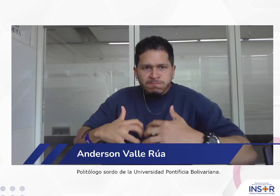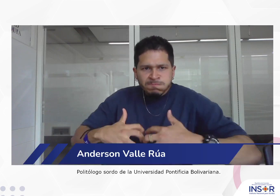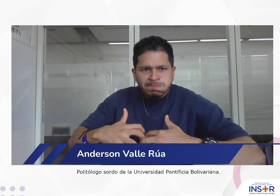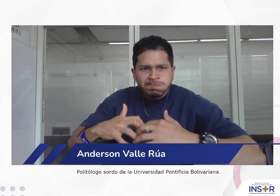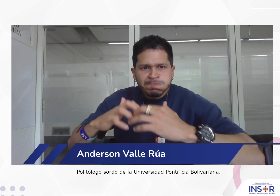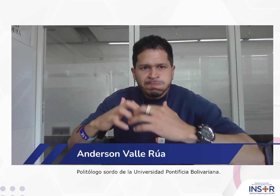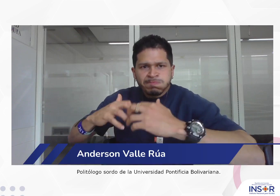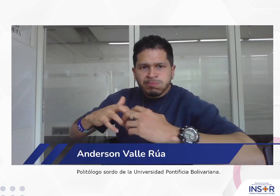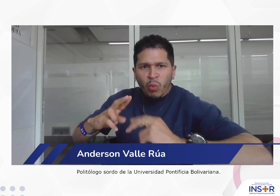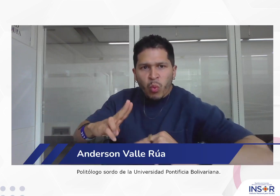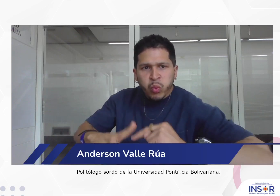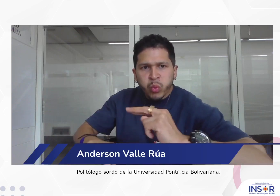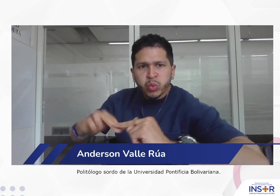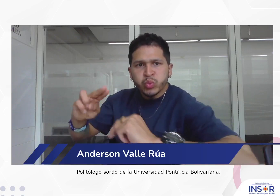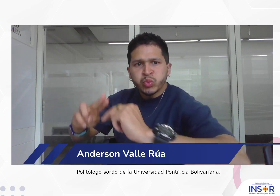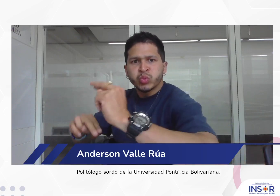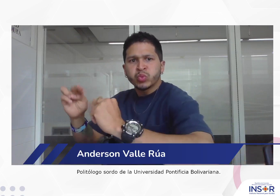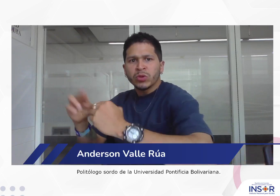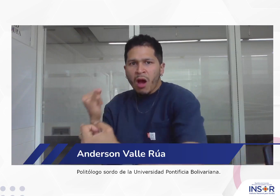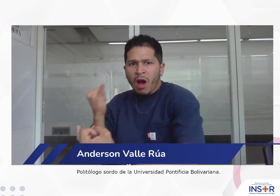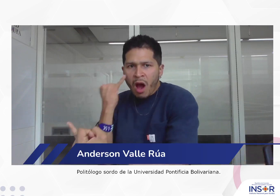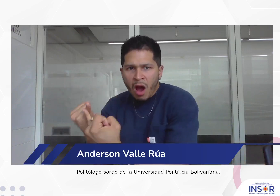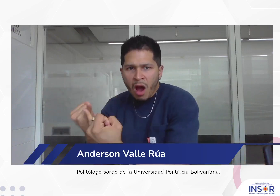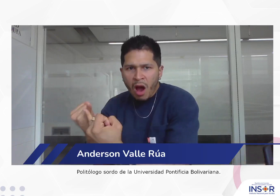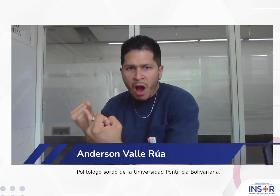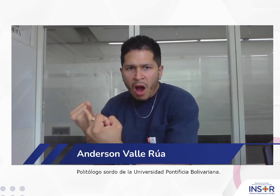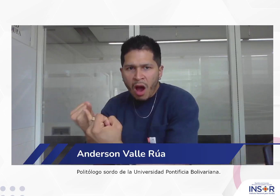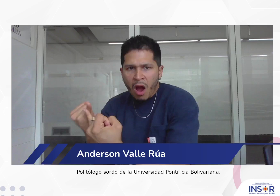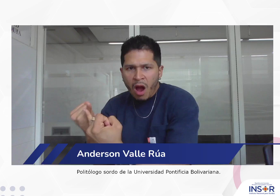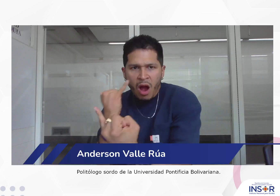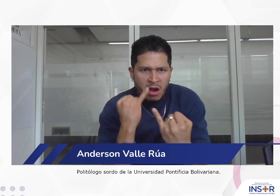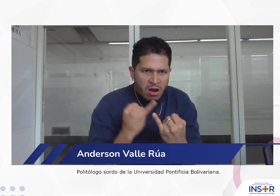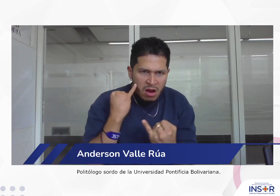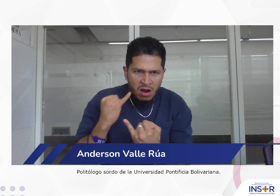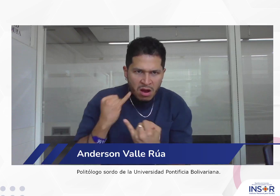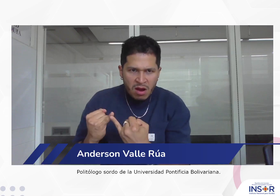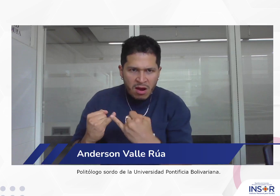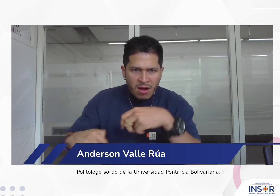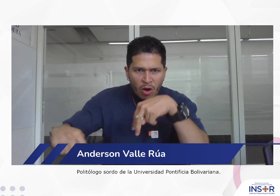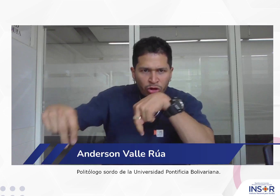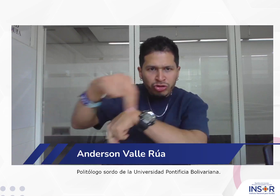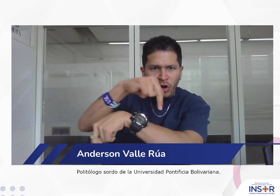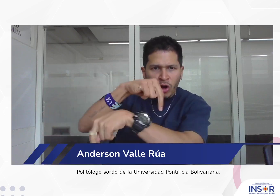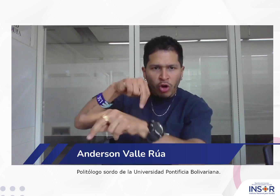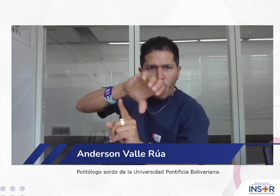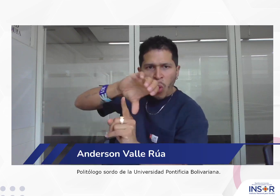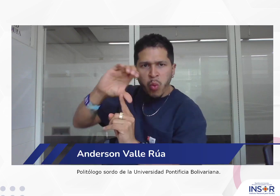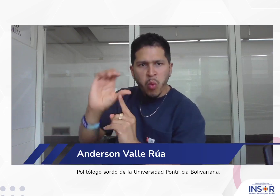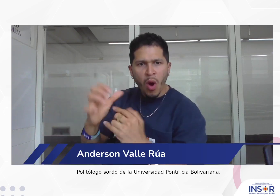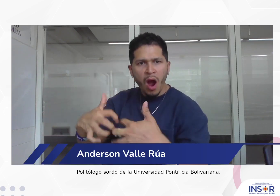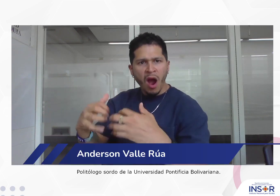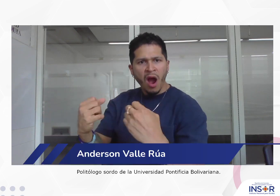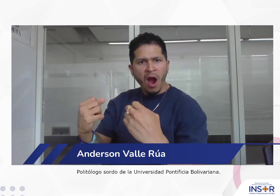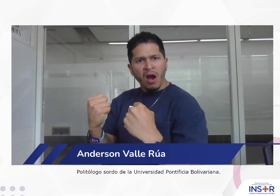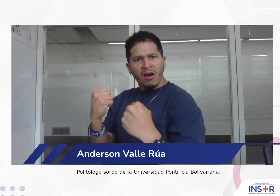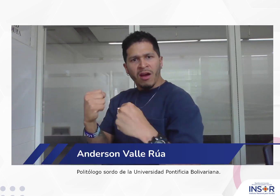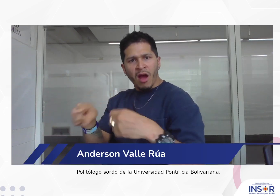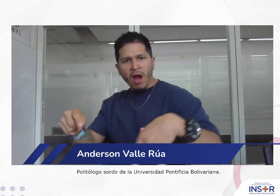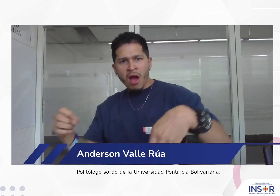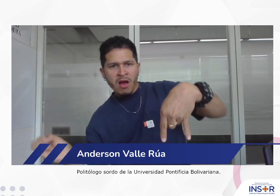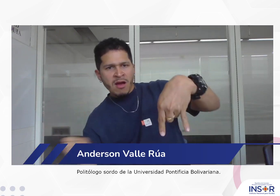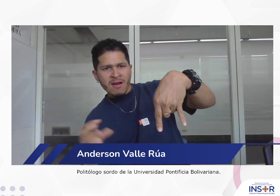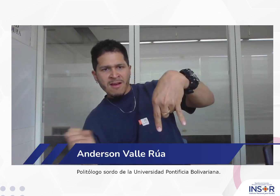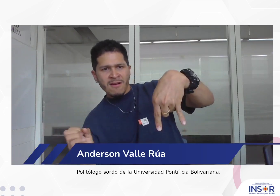dado una importancia, una relevante importancia a la vida de las personas sordas, a ese constructo de